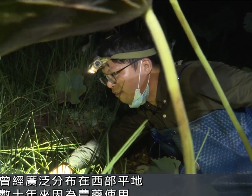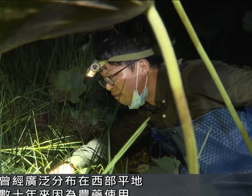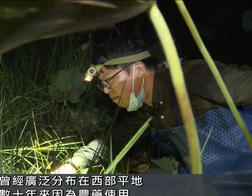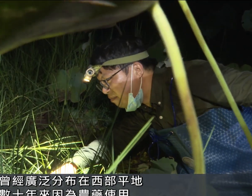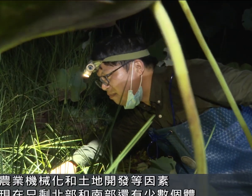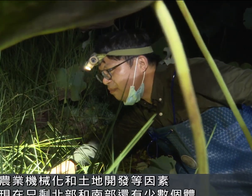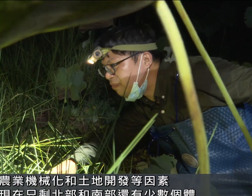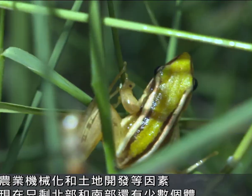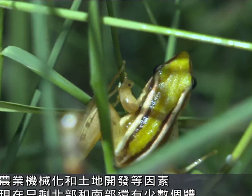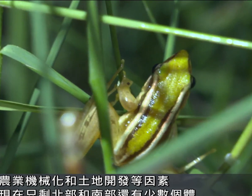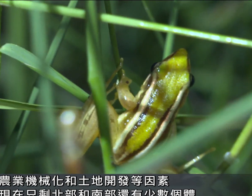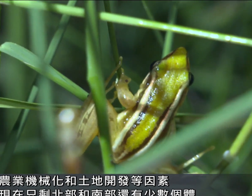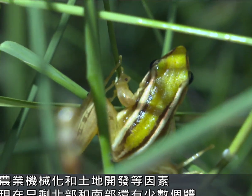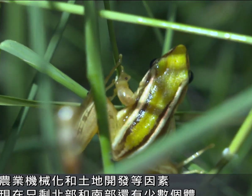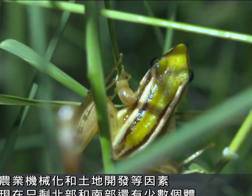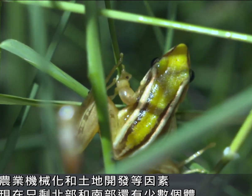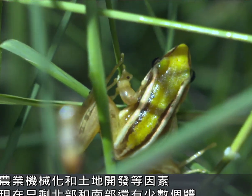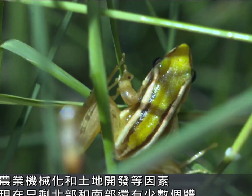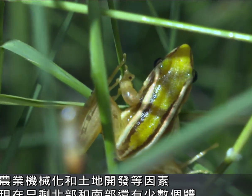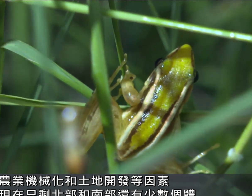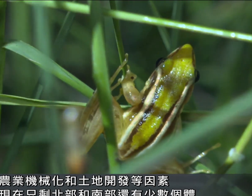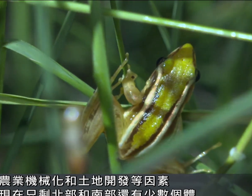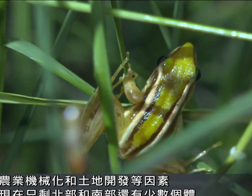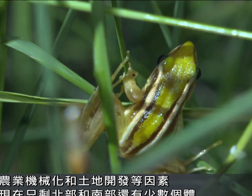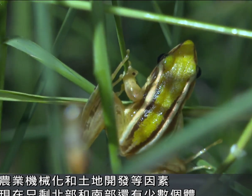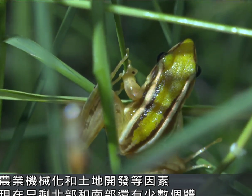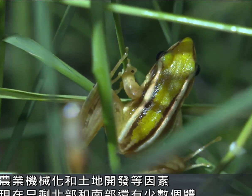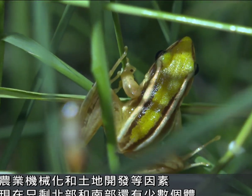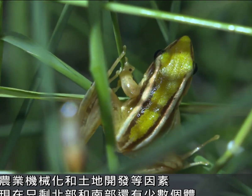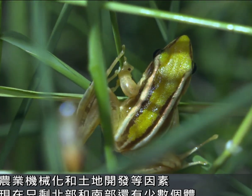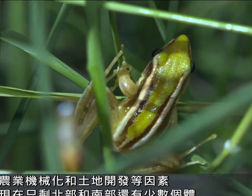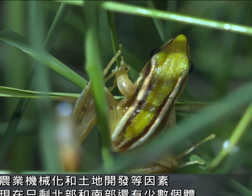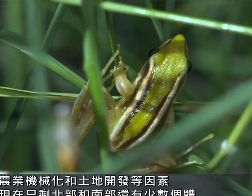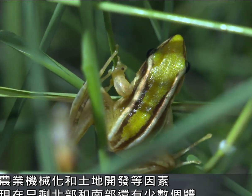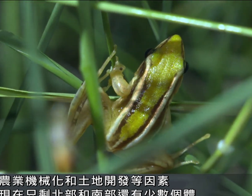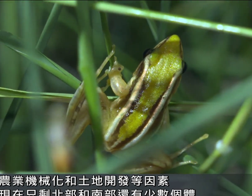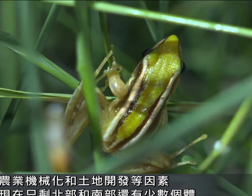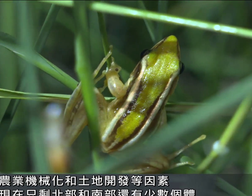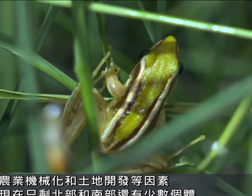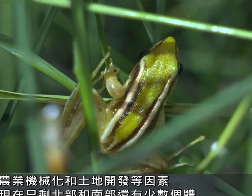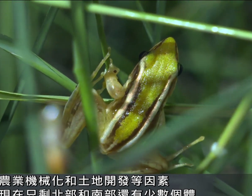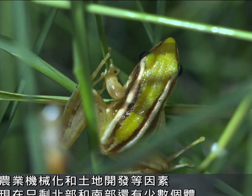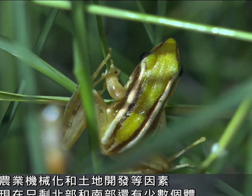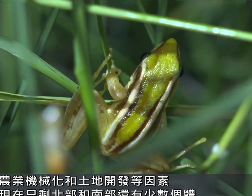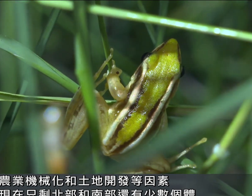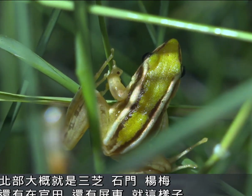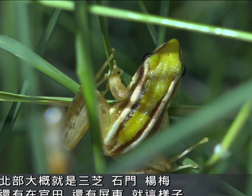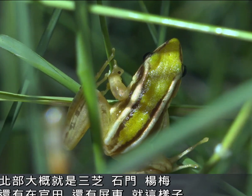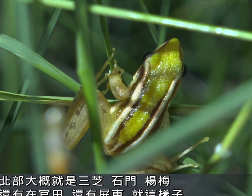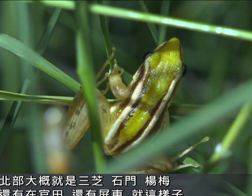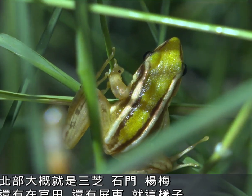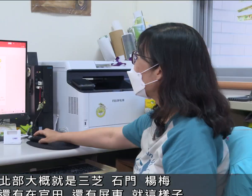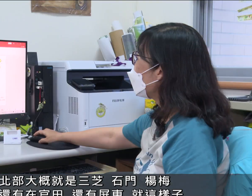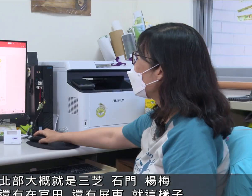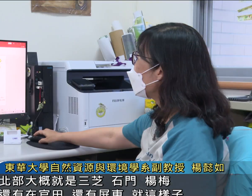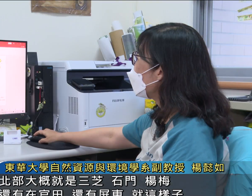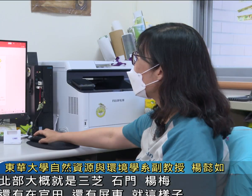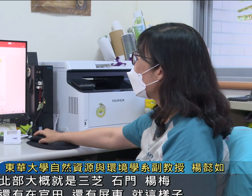用、农业机械化和土地开发等因素，现在只剩北部和南部还有少数个体。 北部大概就三